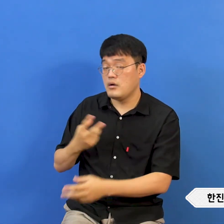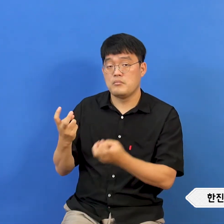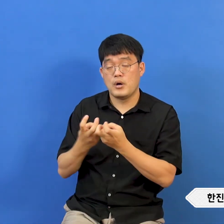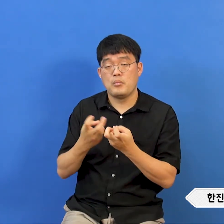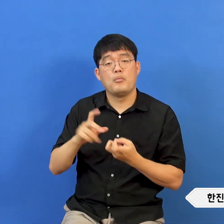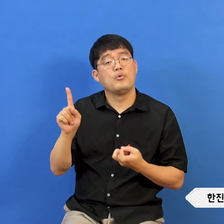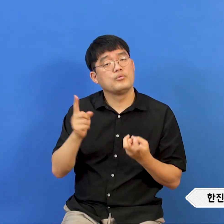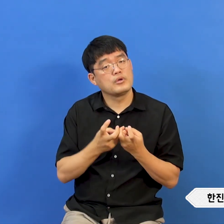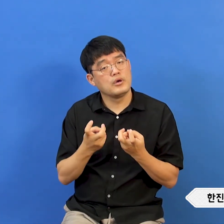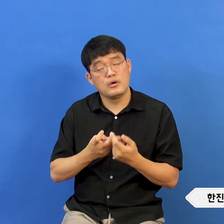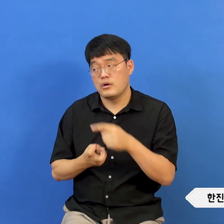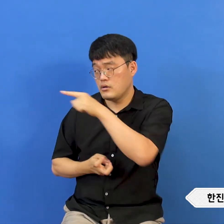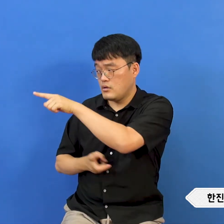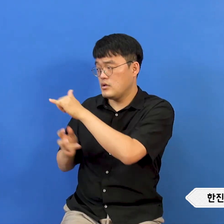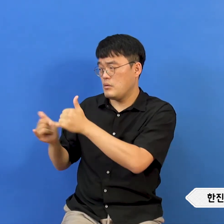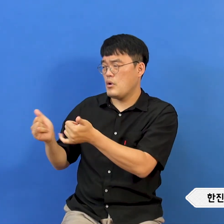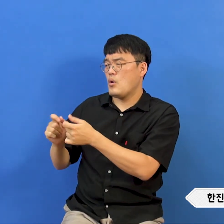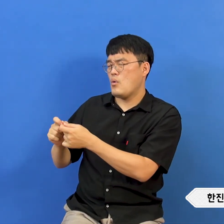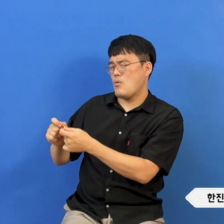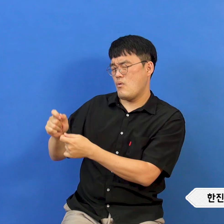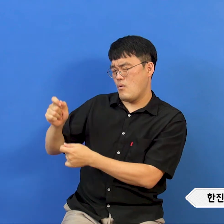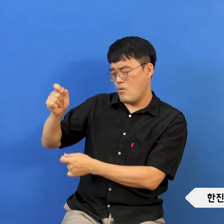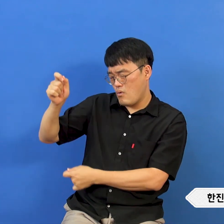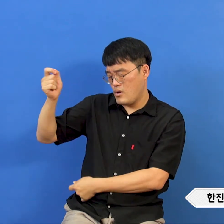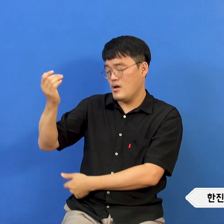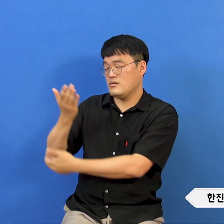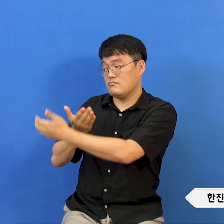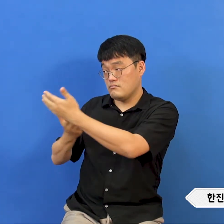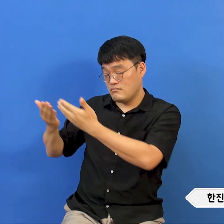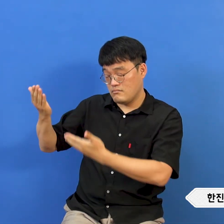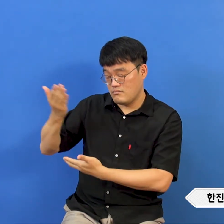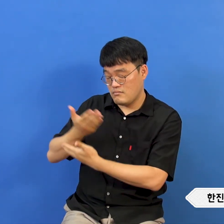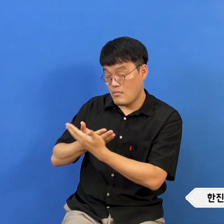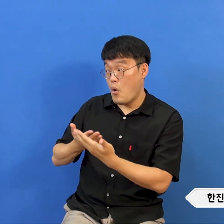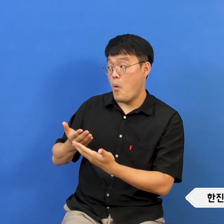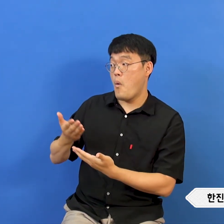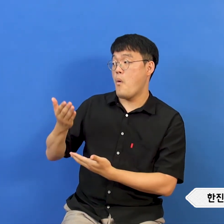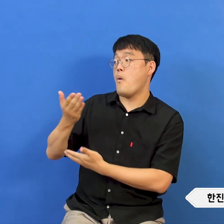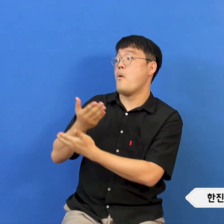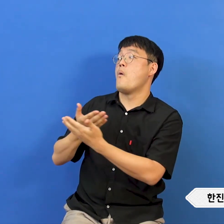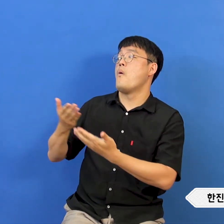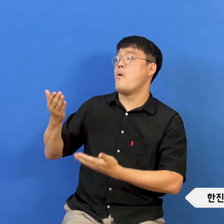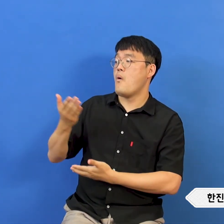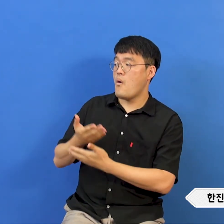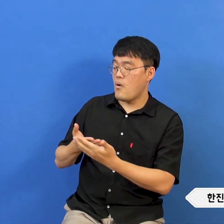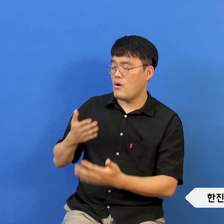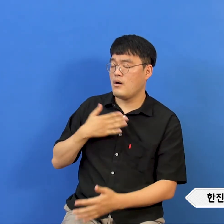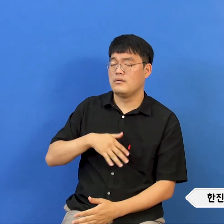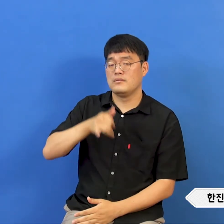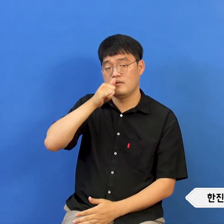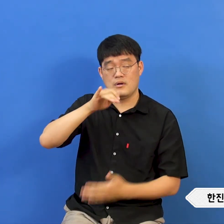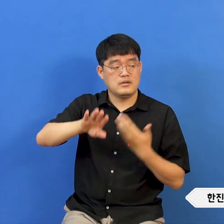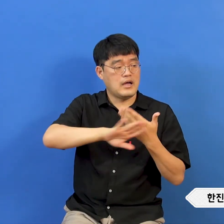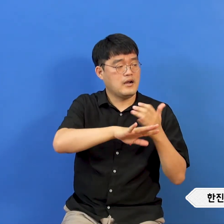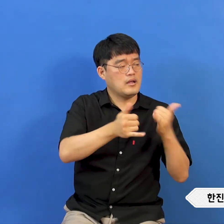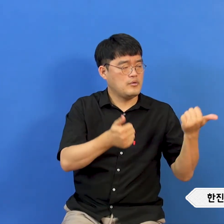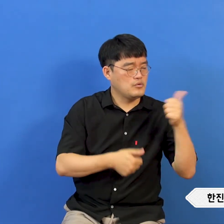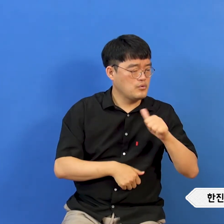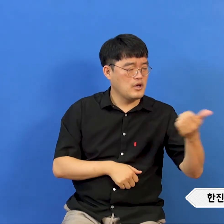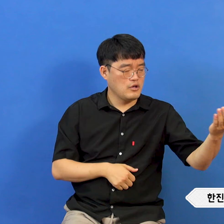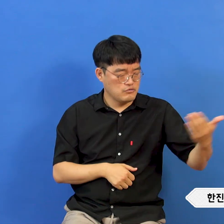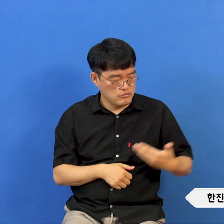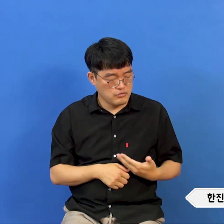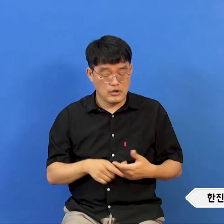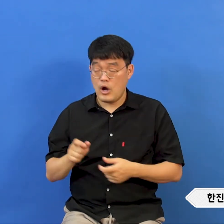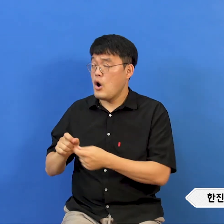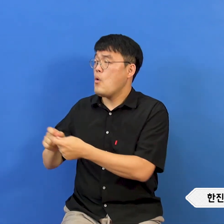그 사람하고 오래 사귀어보면 알 수 있습니다. 남들 무슨 소개하는 말 그 필요 없고 내가 오래